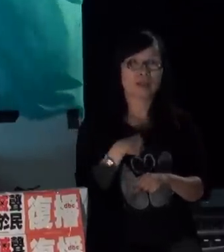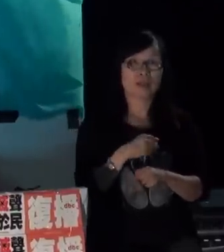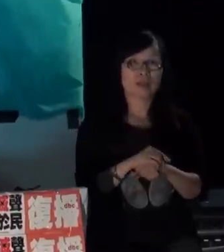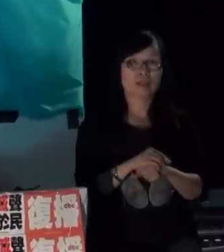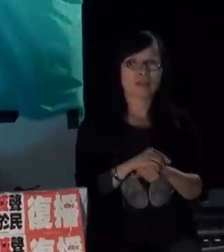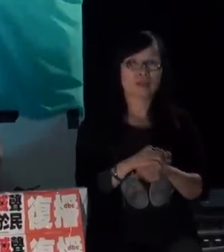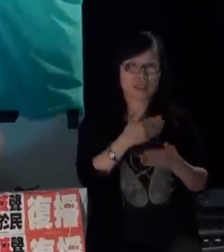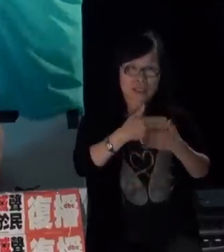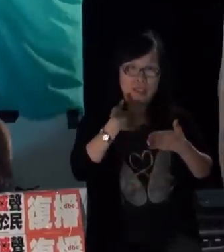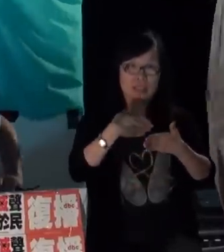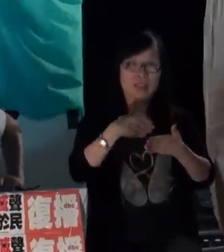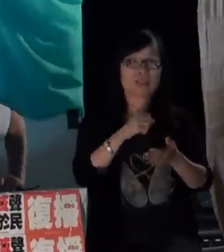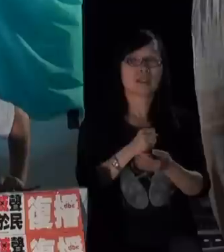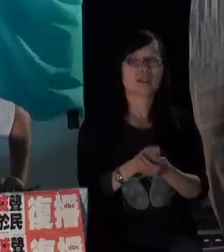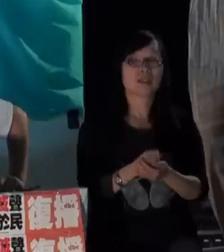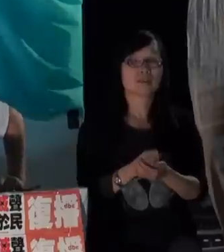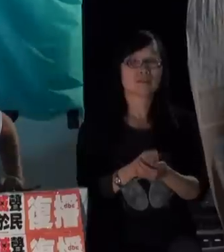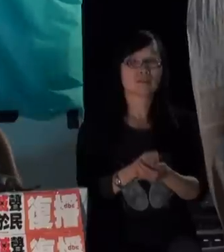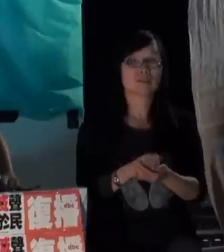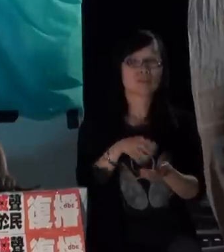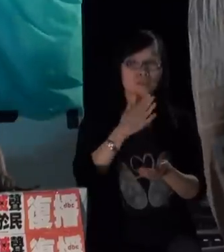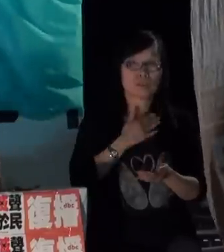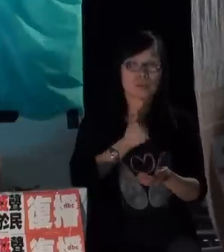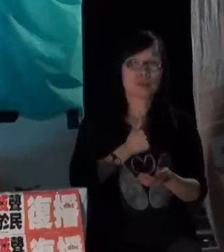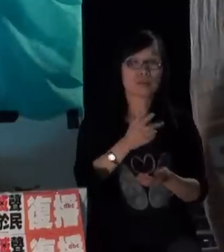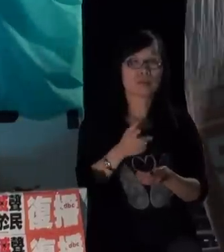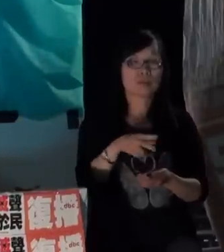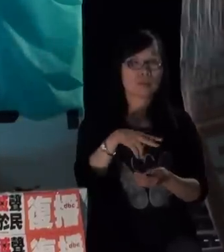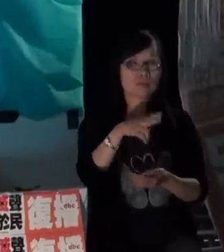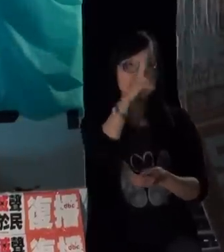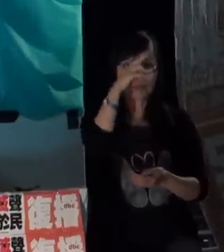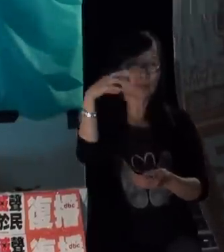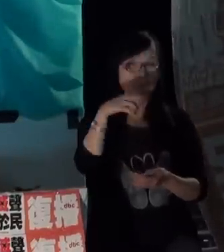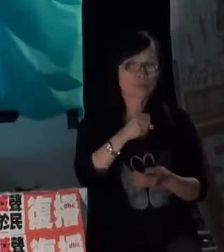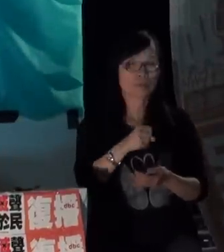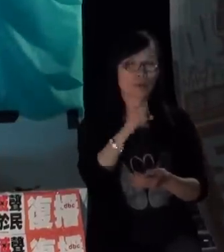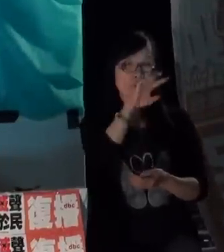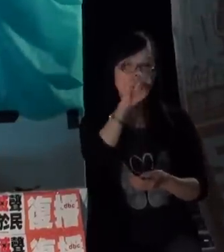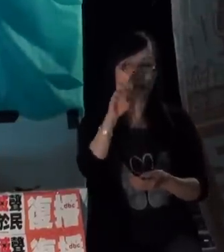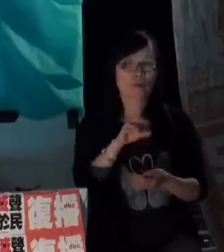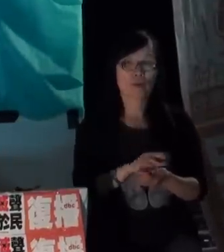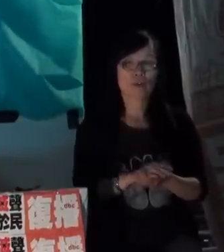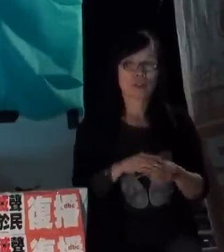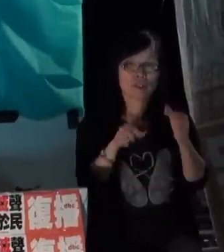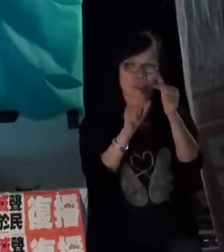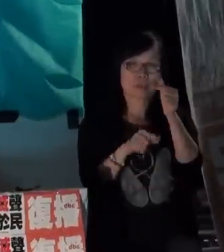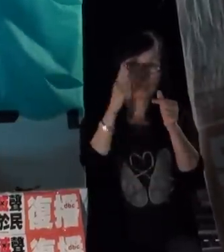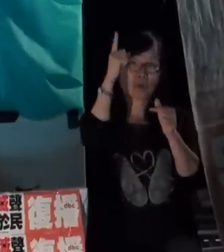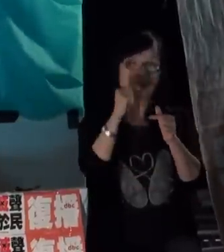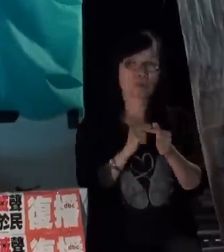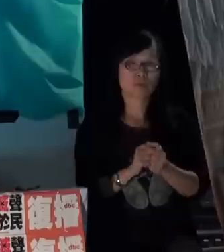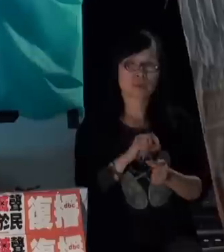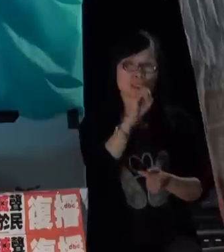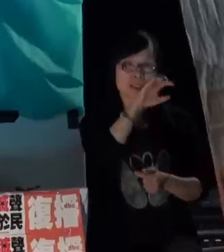經很熟的了，張建宗做了這麼多年， 那你怎會有個特首喺度大支嘢講嘅啫，我十月上旬